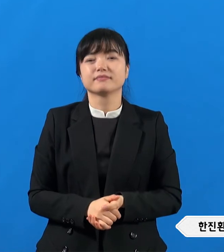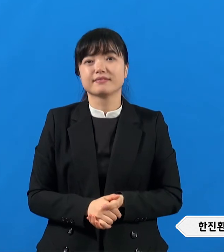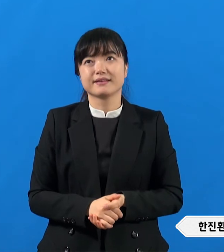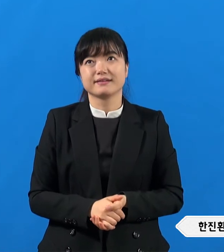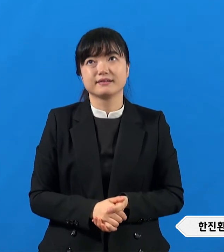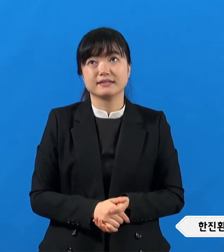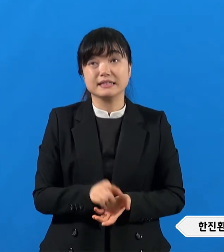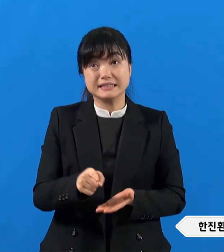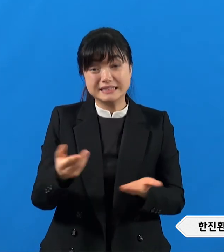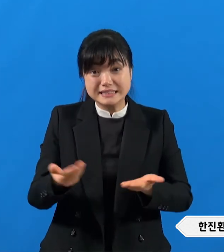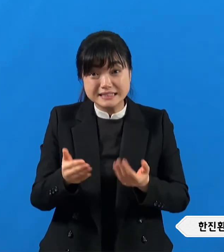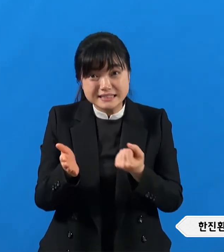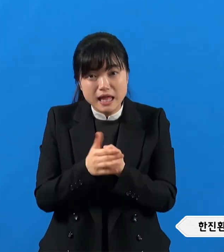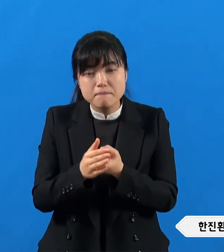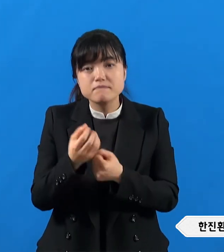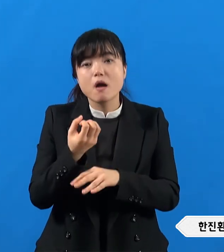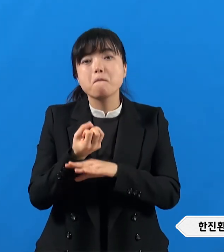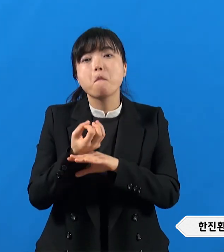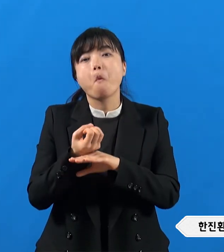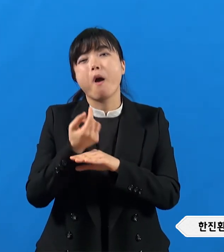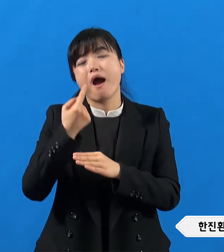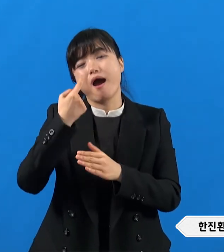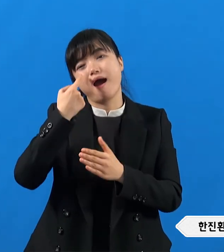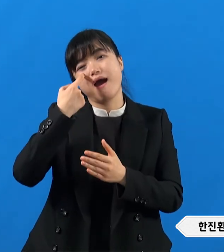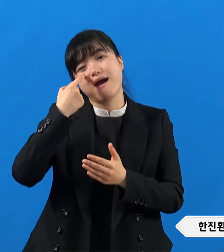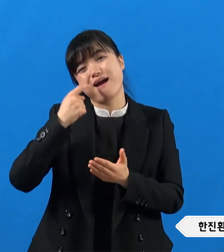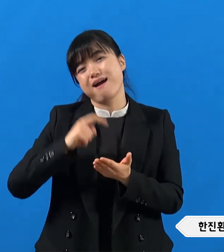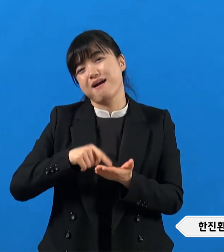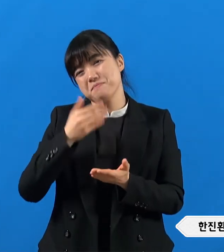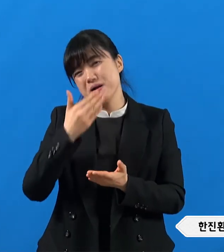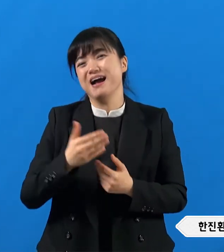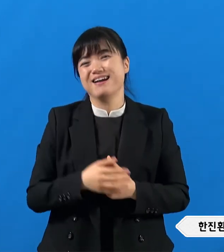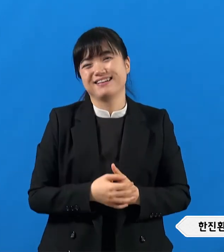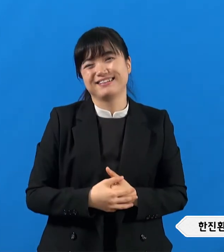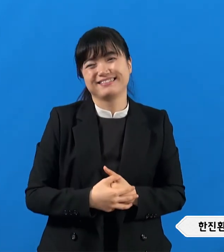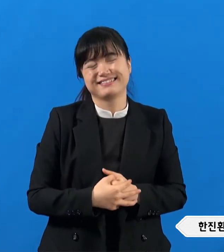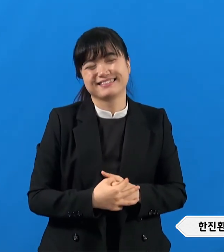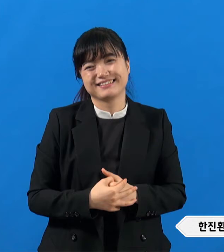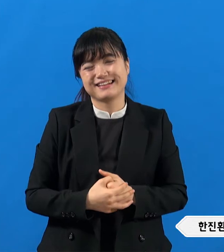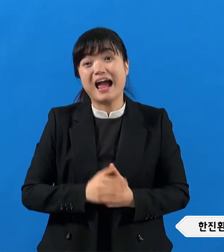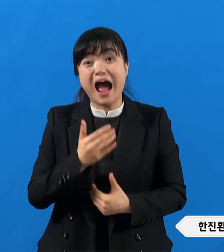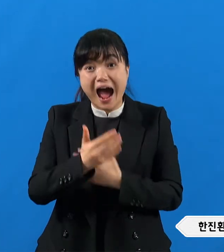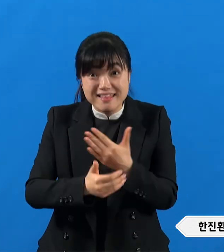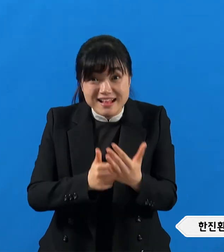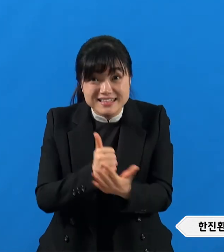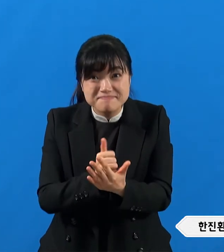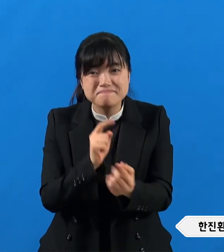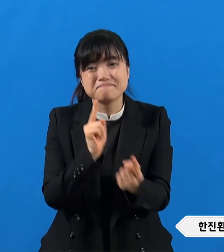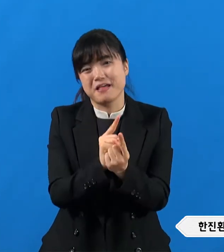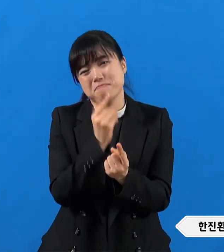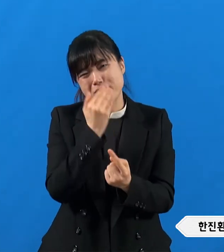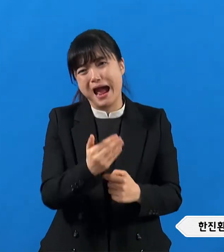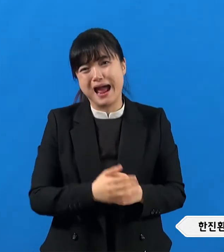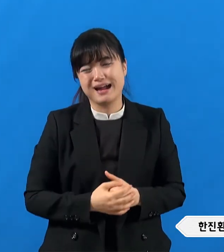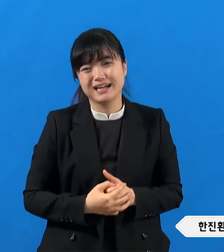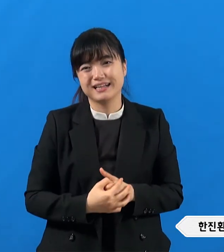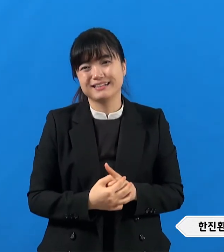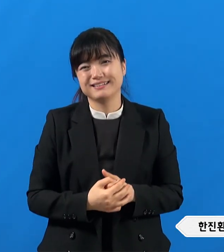그 일 때문에 여러분 보화를 만날 수가 있습니다. 하나님을 만날 수가 있습니다.